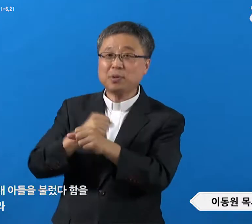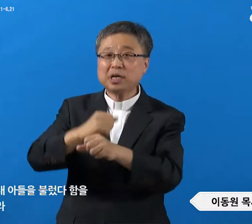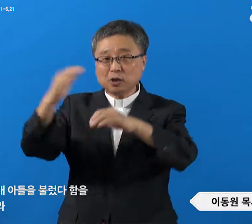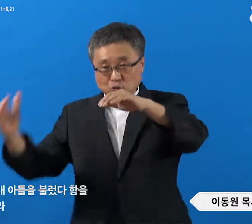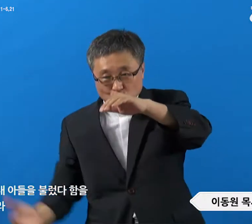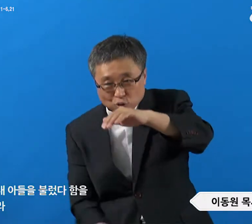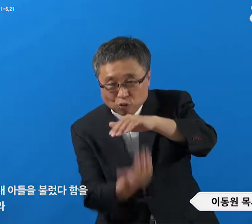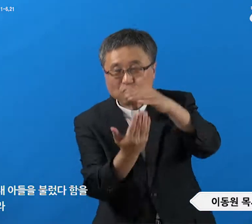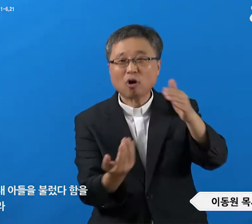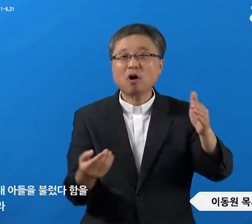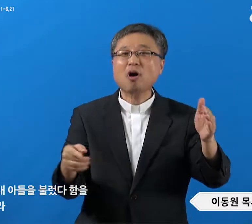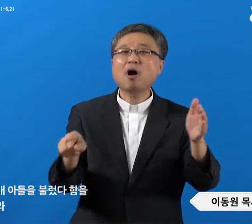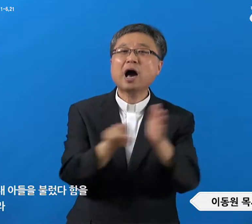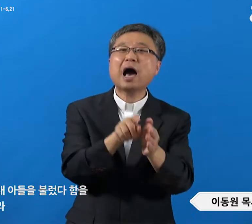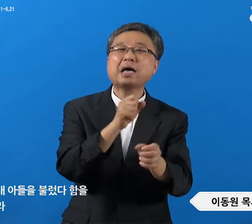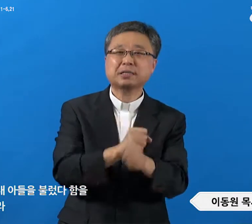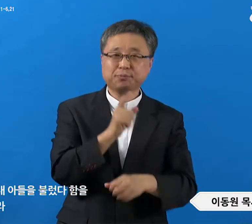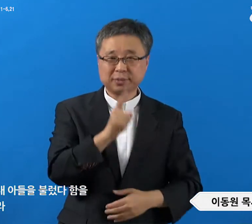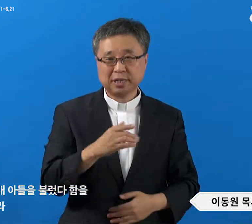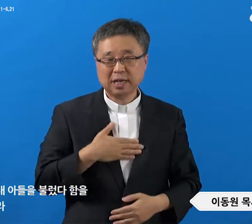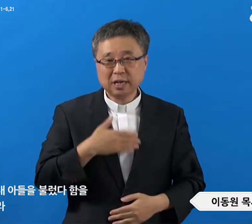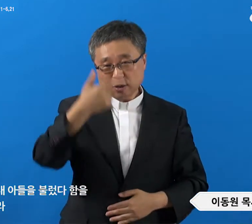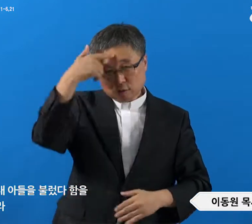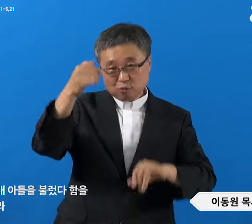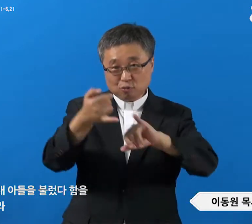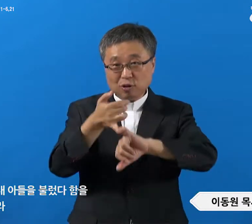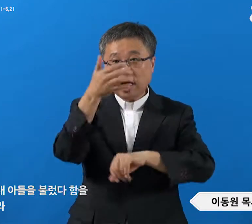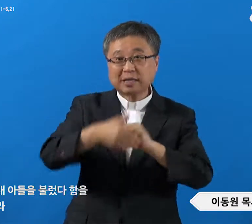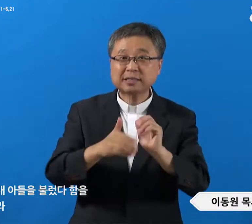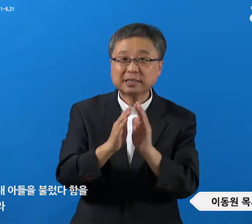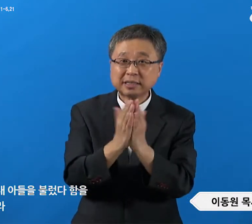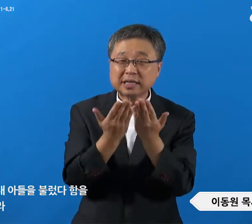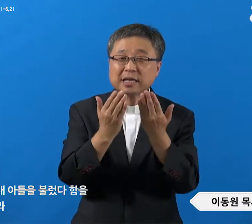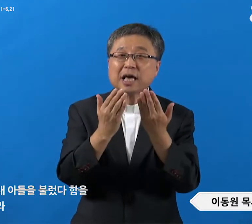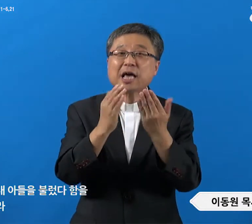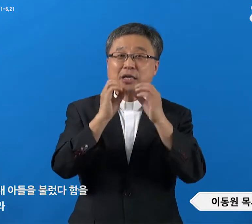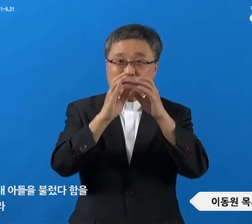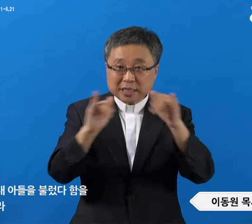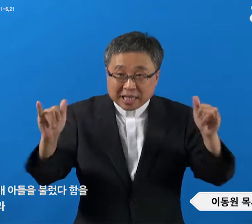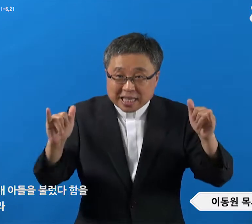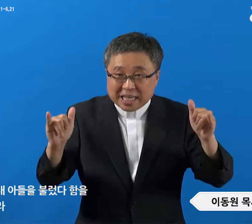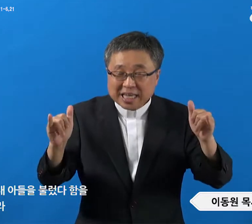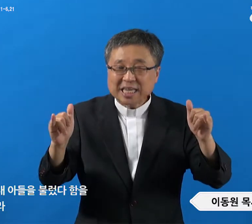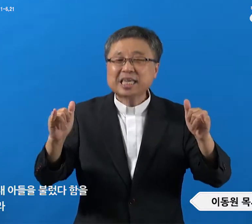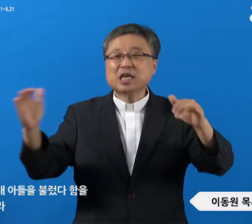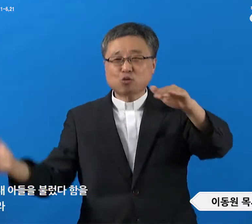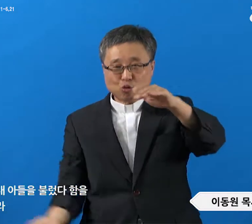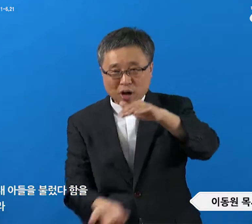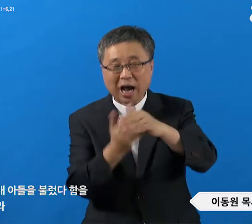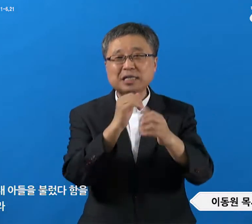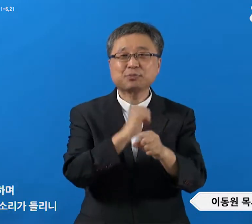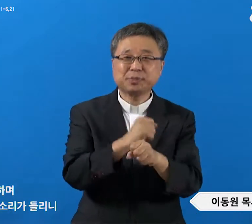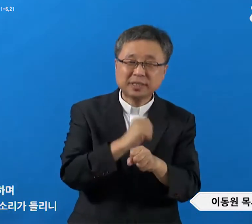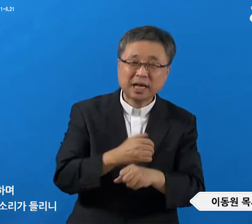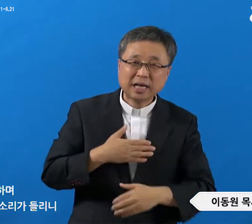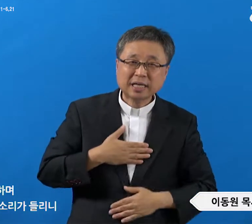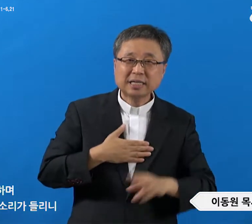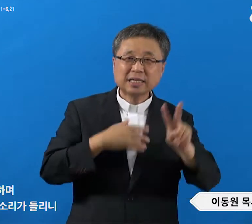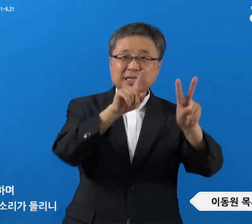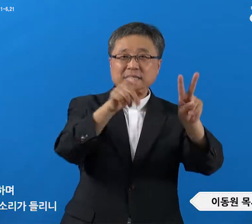하심이라. 바로 이 사건은 구약의 선지자들이 예언한 그 말씀을 이루려 하심이라. 조금 지나서 2장